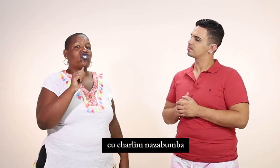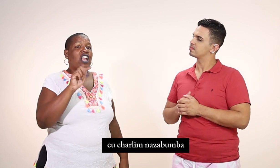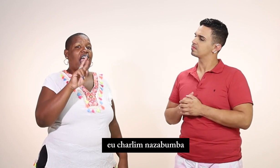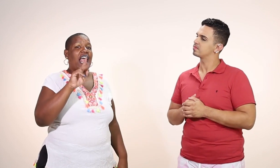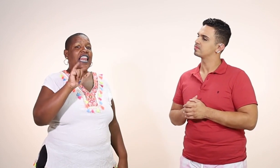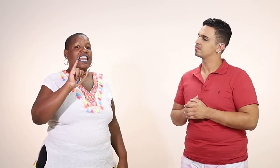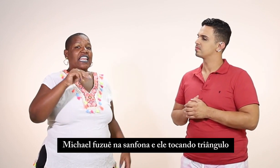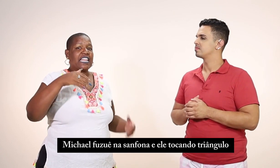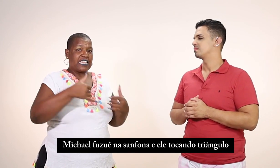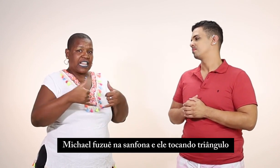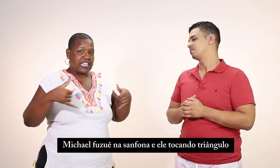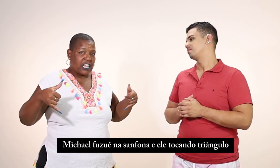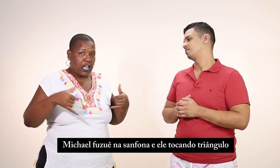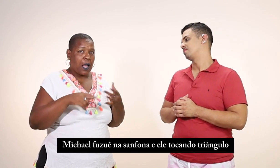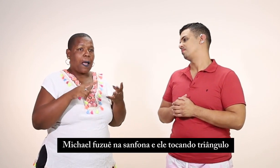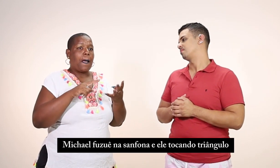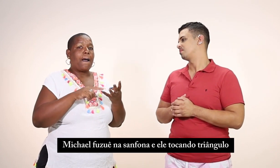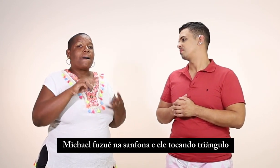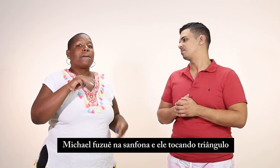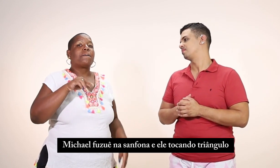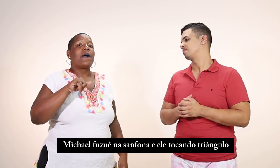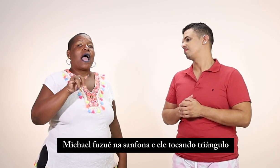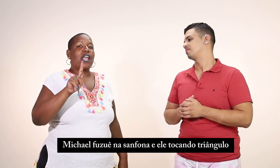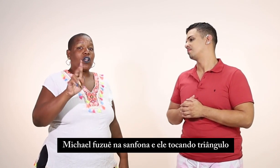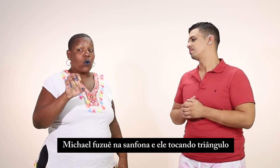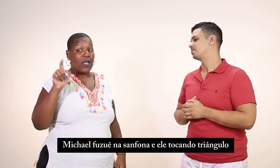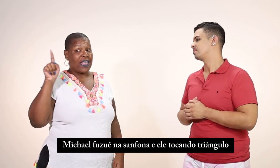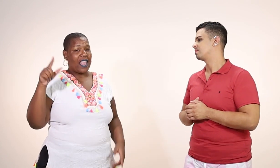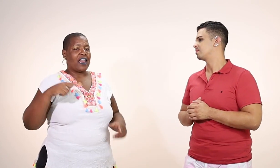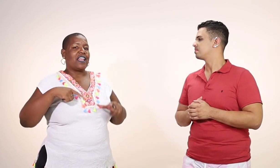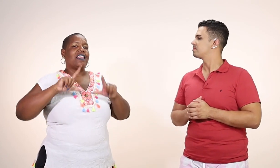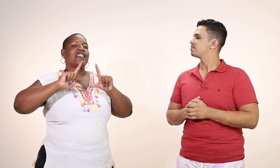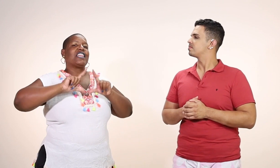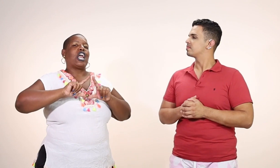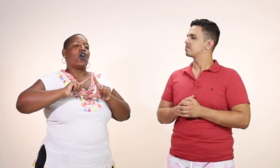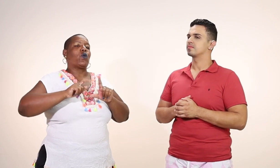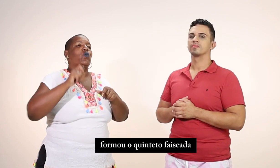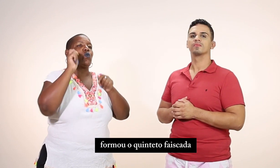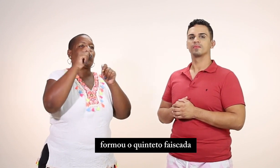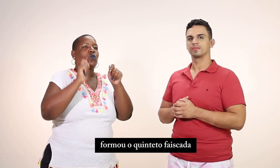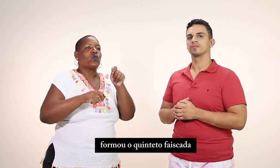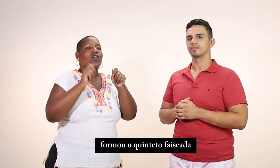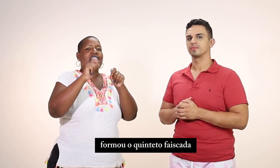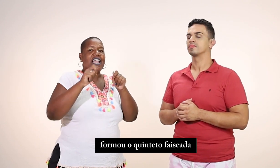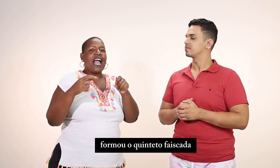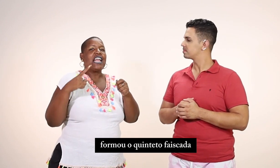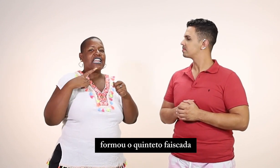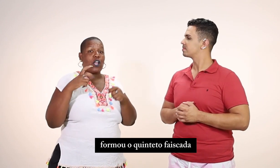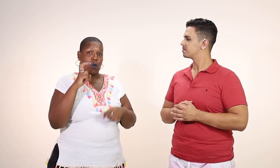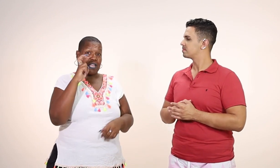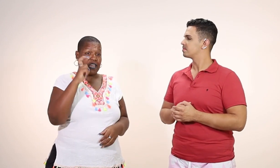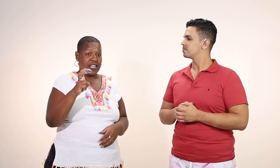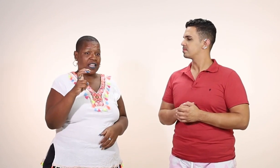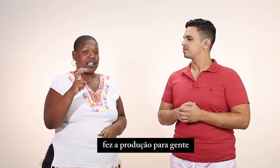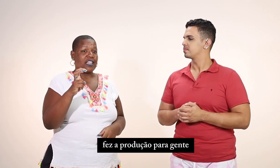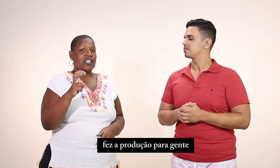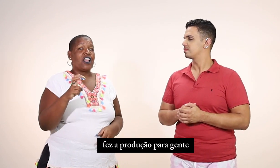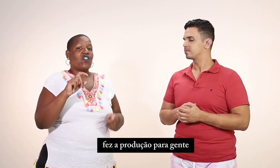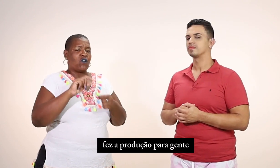zabumba, Michael Fuzue na sanfona e ele tocando triângulo. Formou o Quinteto Faiscada, fez a produção para a